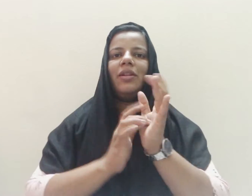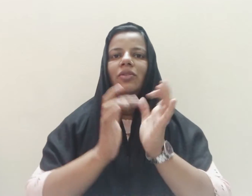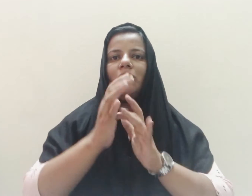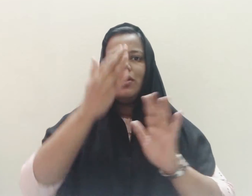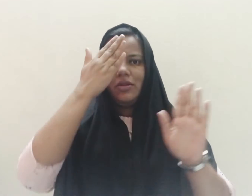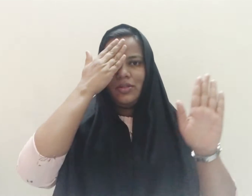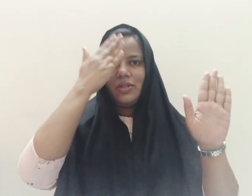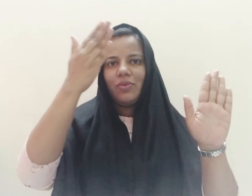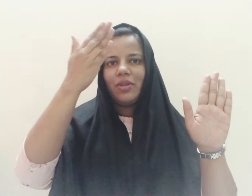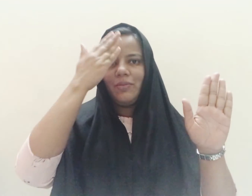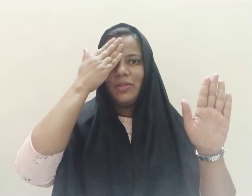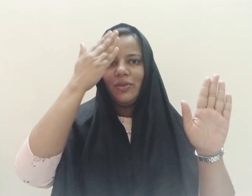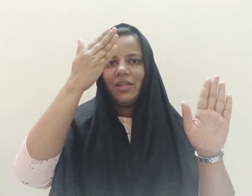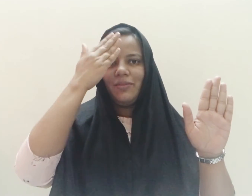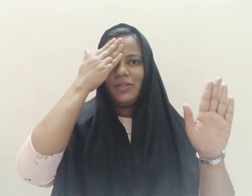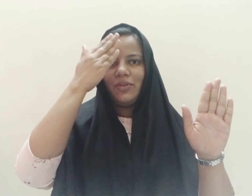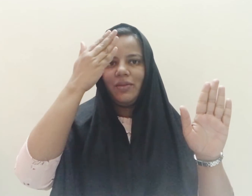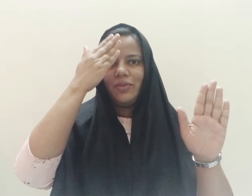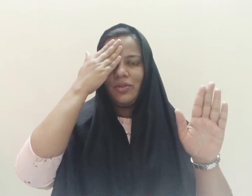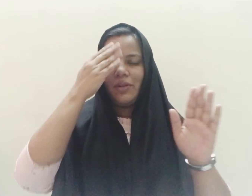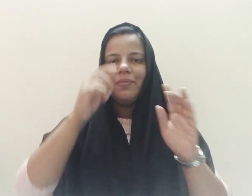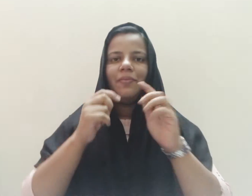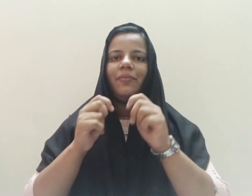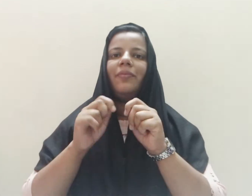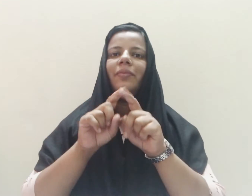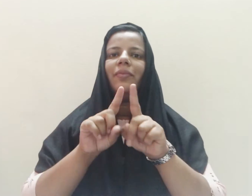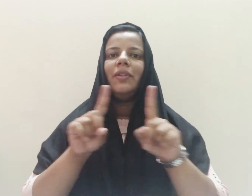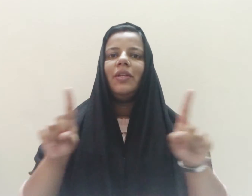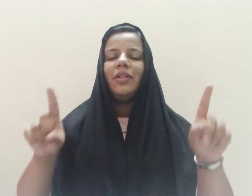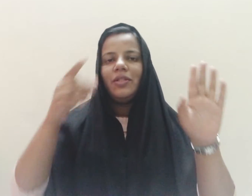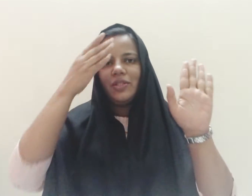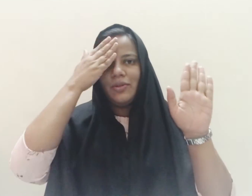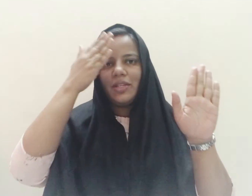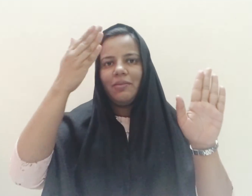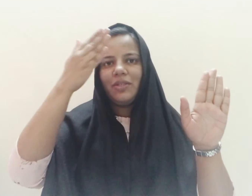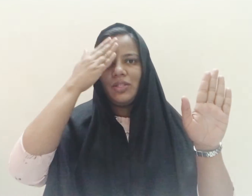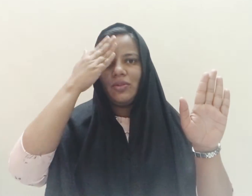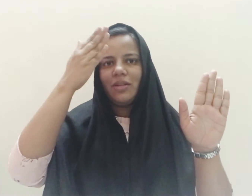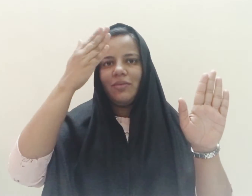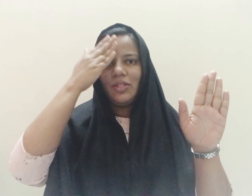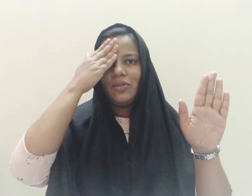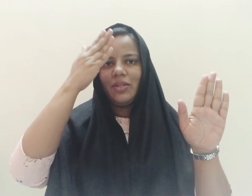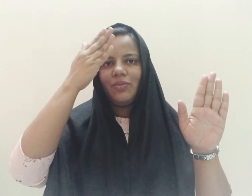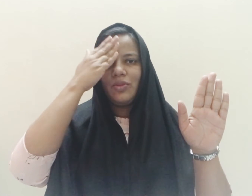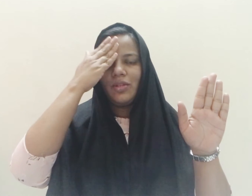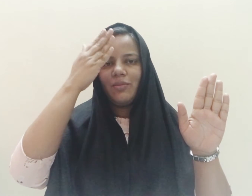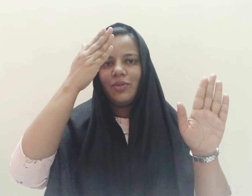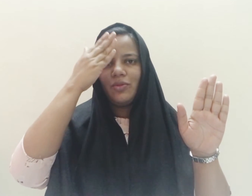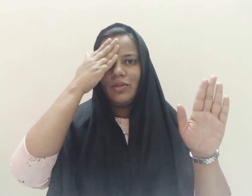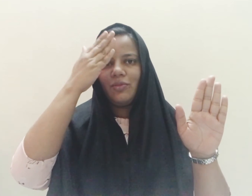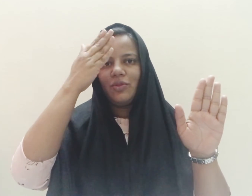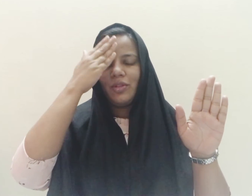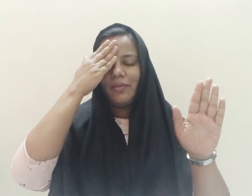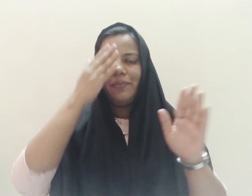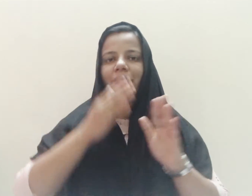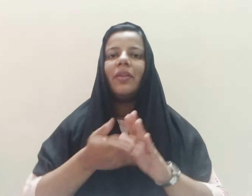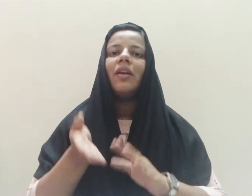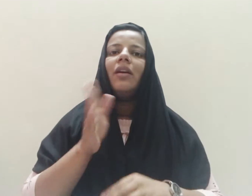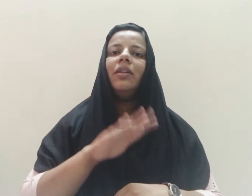സ്തോത്രമപ്പാ സ്തോത്രമപ്പാ സ്തോത്രം സ്തോത്രം സ്തോത്രം. ഹല്ലേലൂയ. സ്തോത്രമപ്പാ സ്തോത്രമപ്പാ സ്തോത്രം സ്തോത്രം സ്തോത്രം സ്തോത്രമപ്പാ. കഴിഞ്ഞ